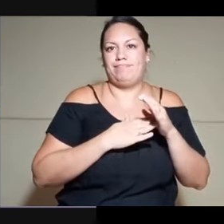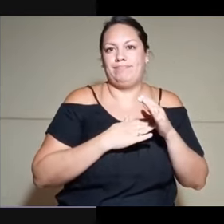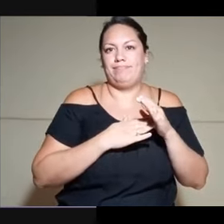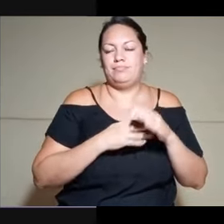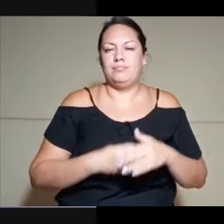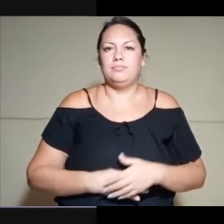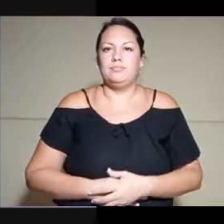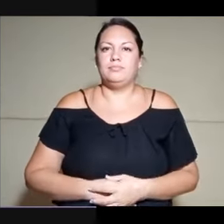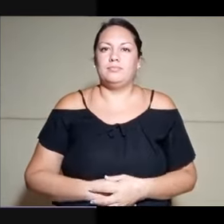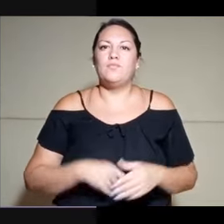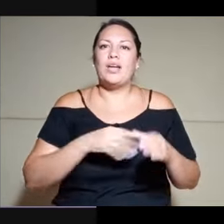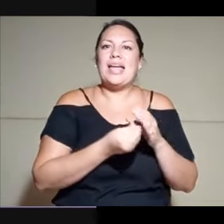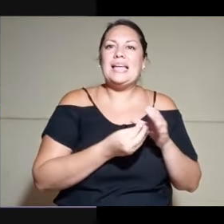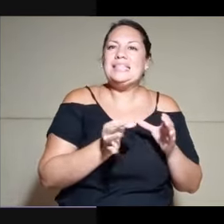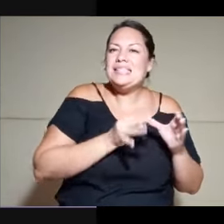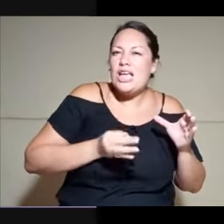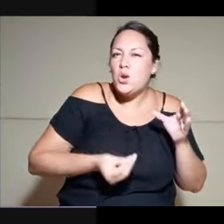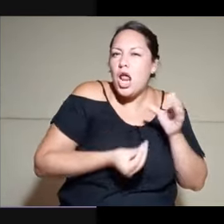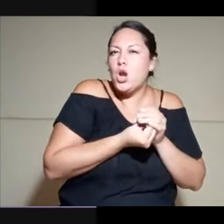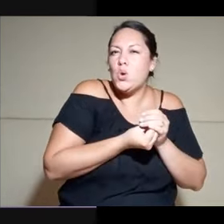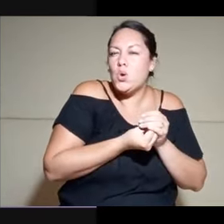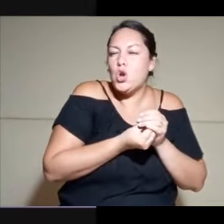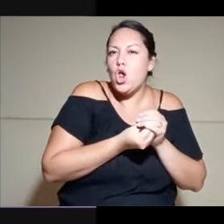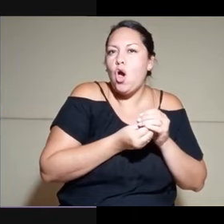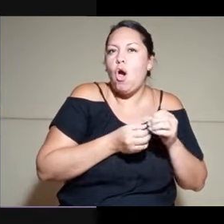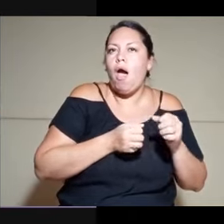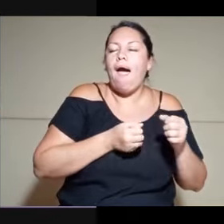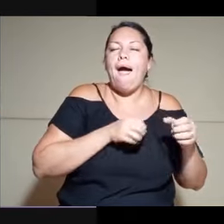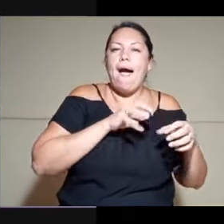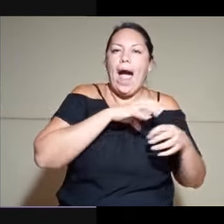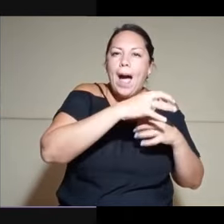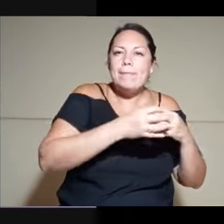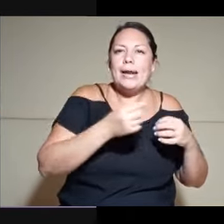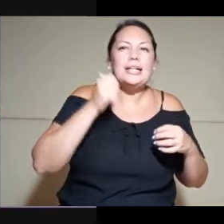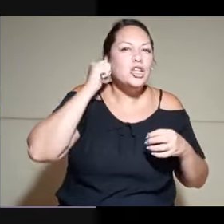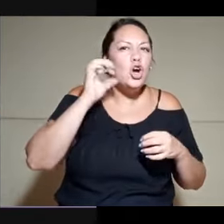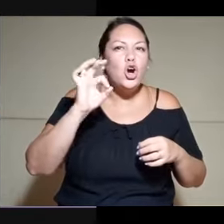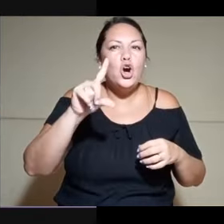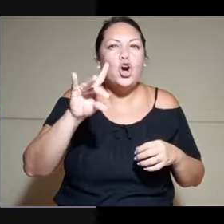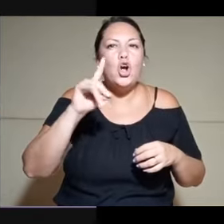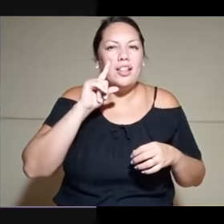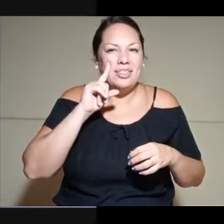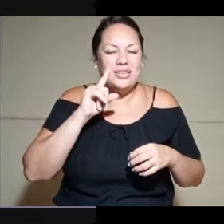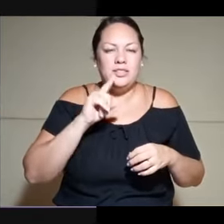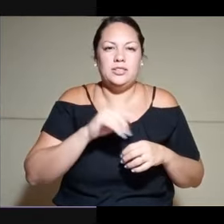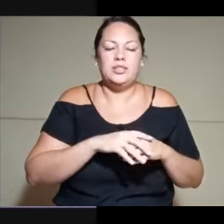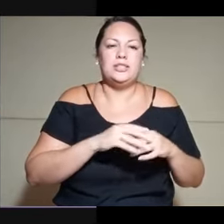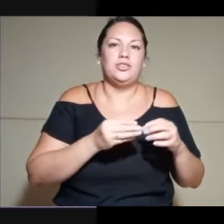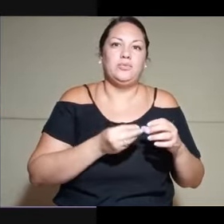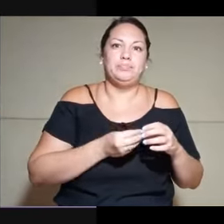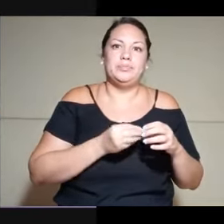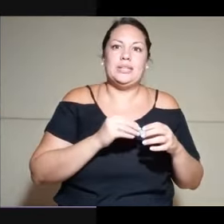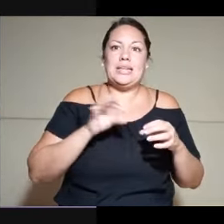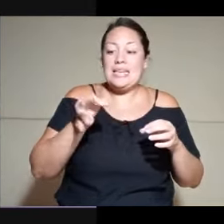también. Pero el núcleo, ustedes acuérdense que los cuerpos neuronales son los que tienen el núcleo de la célula, tiene el aparato de